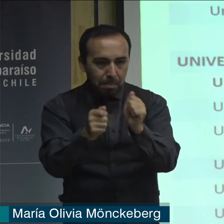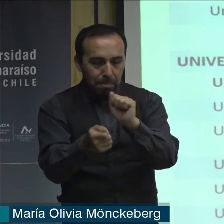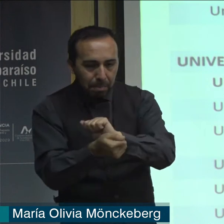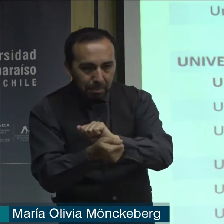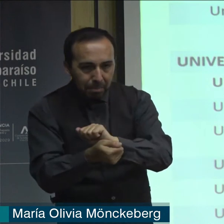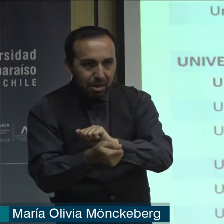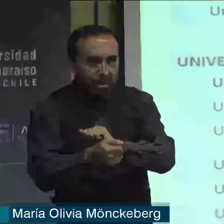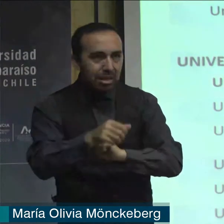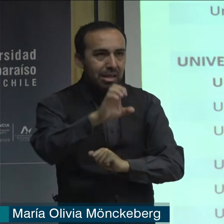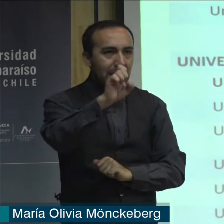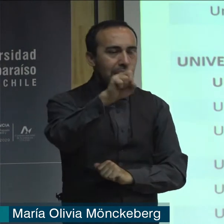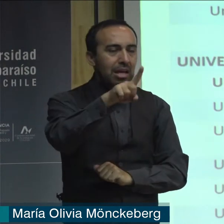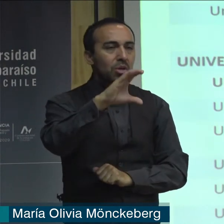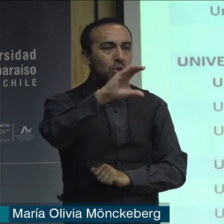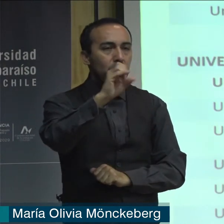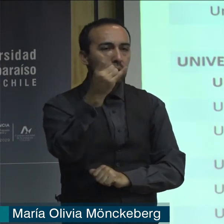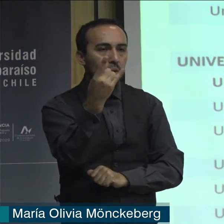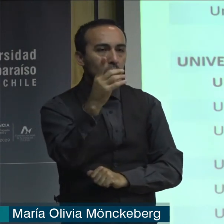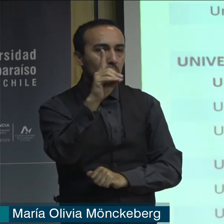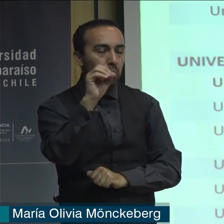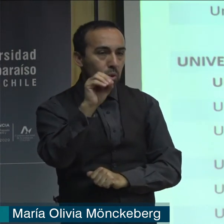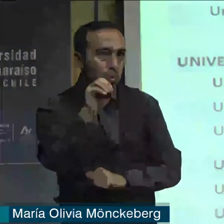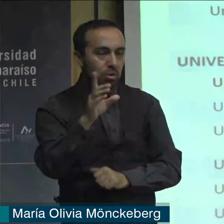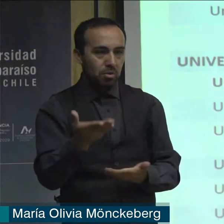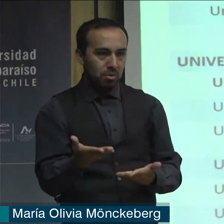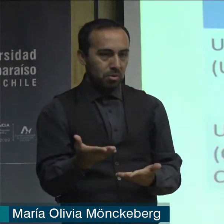envoradora no puede circular